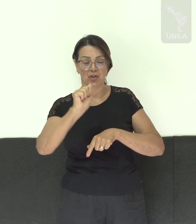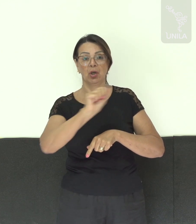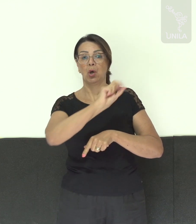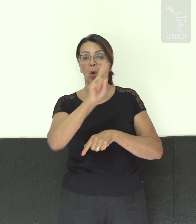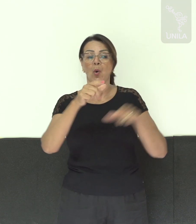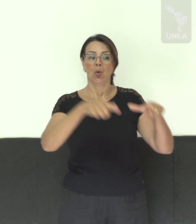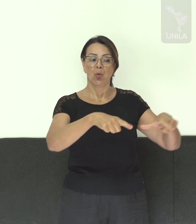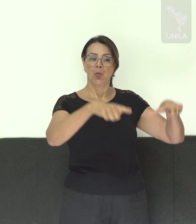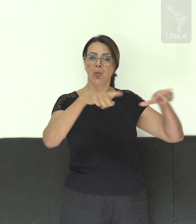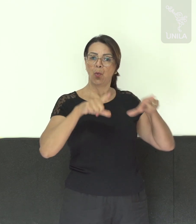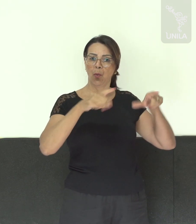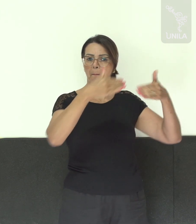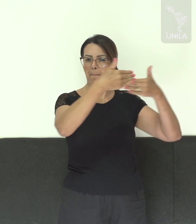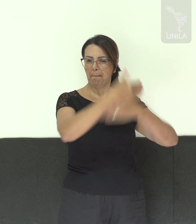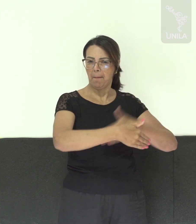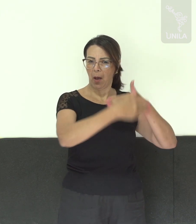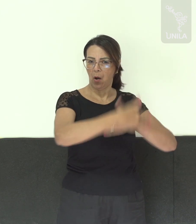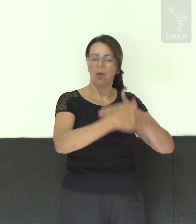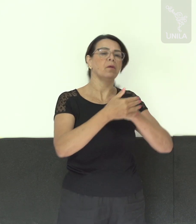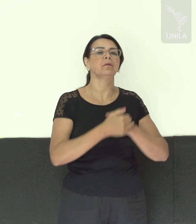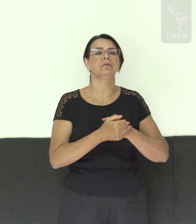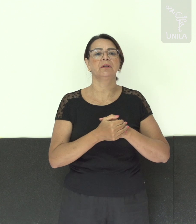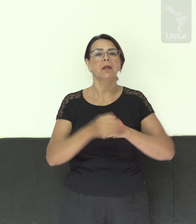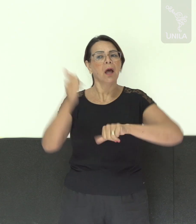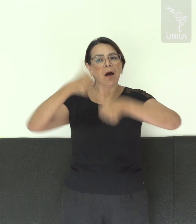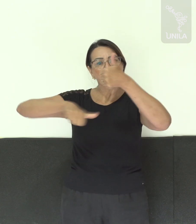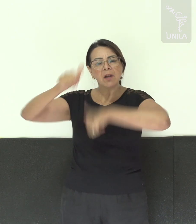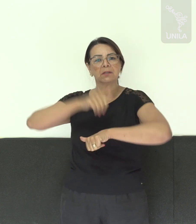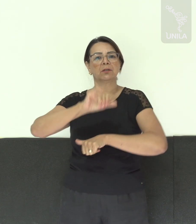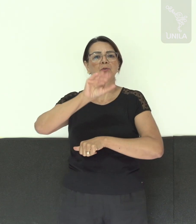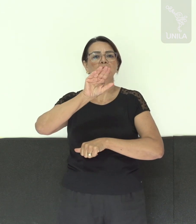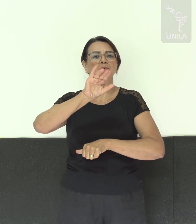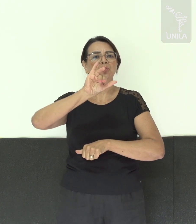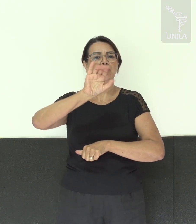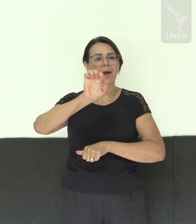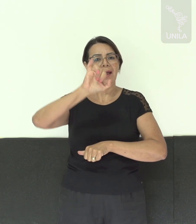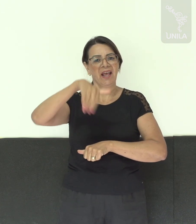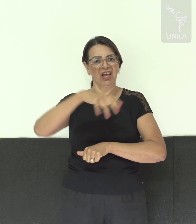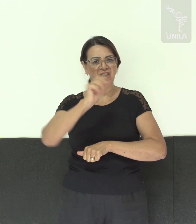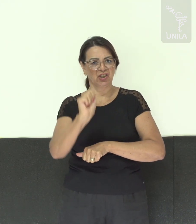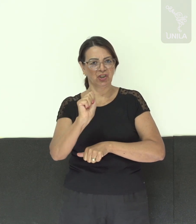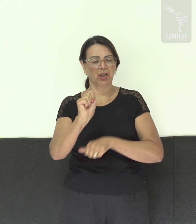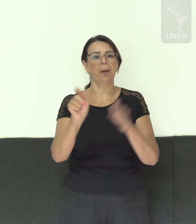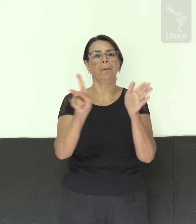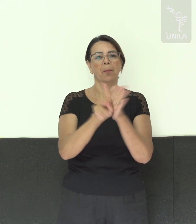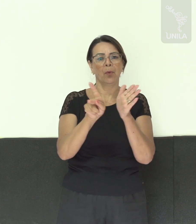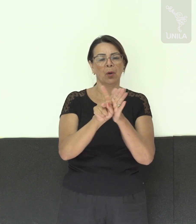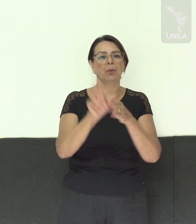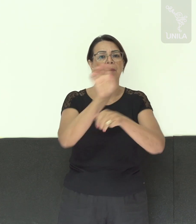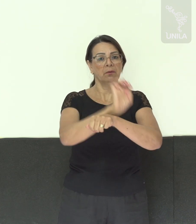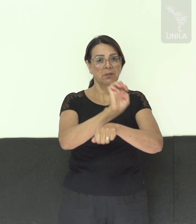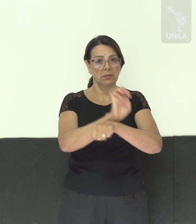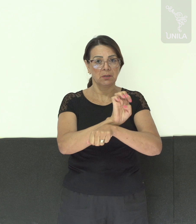de Certificação de Competência ou de Avaliação de Jovens e Adultos, realizado pelos sistemas estaduais de